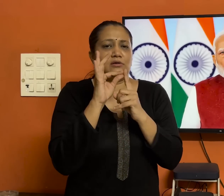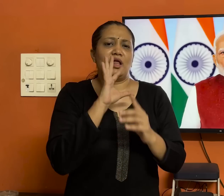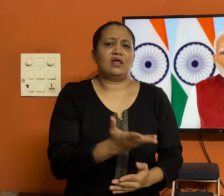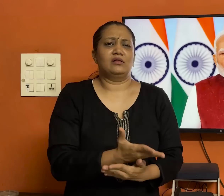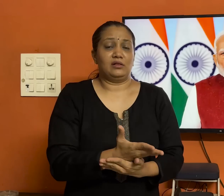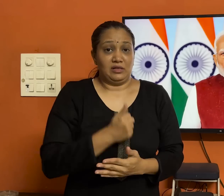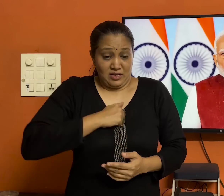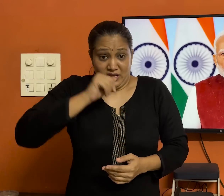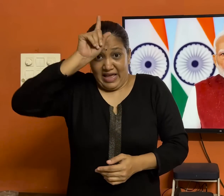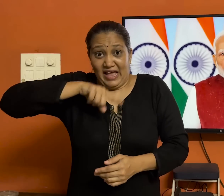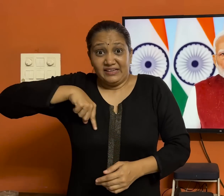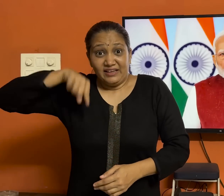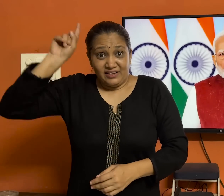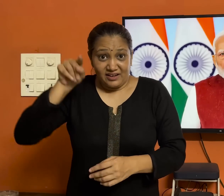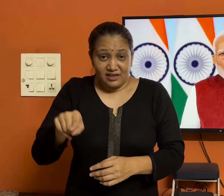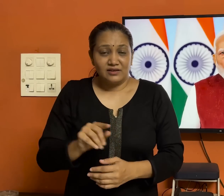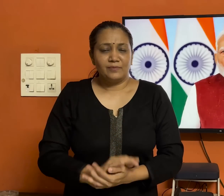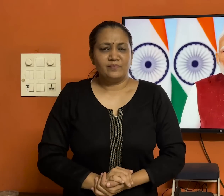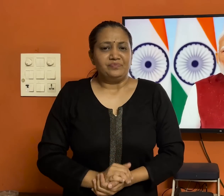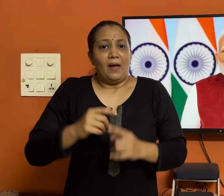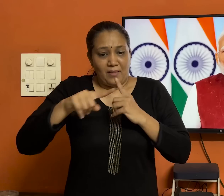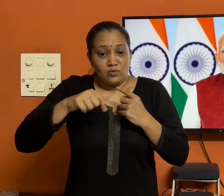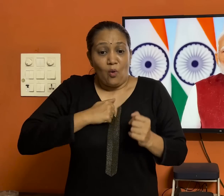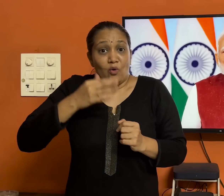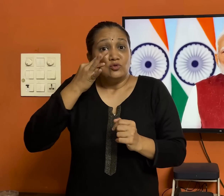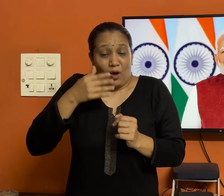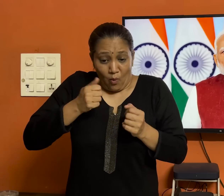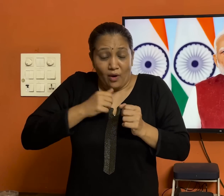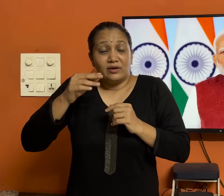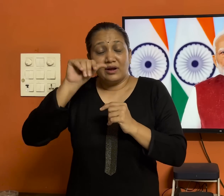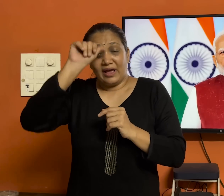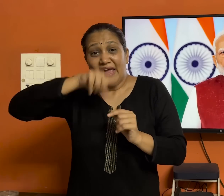हम भारत और अपने नागरिकों को